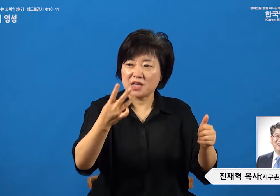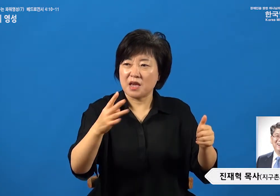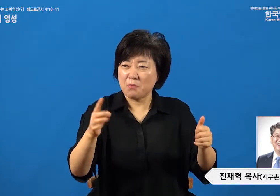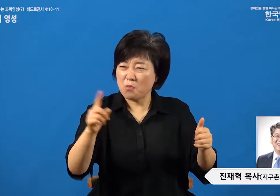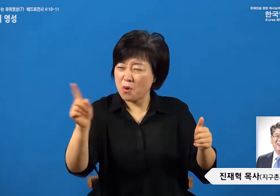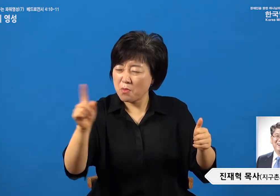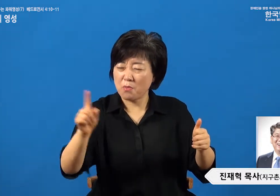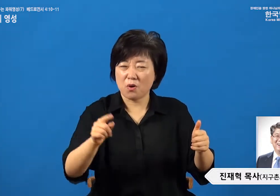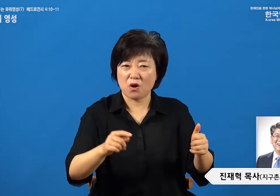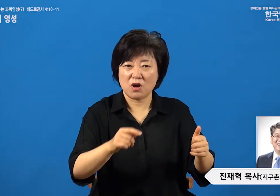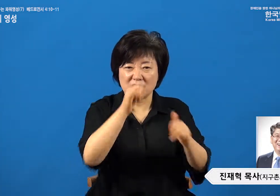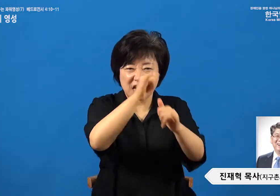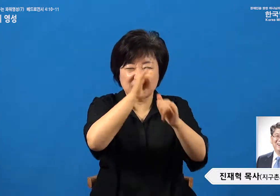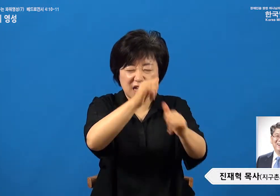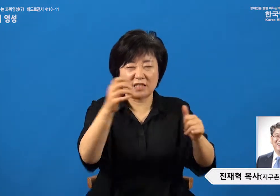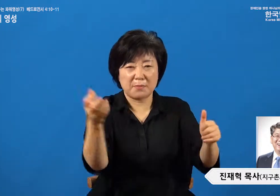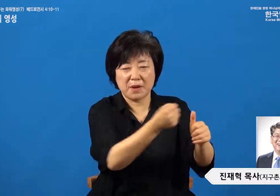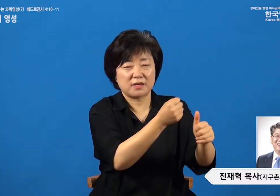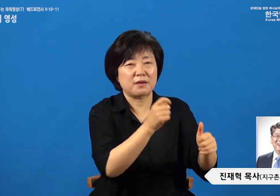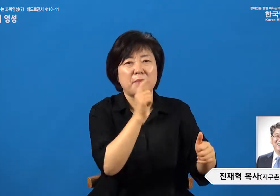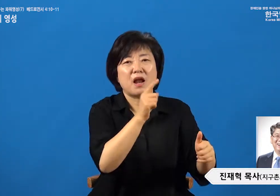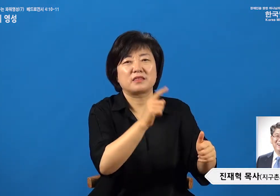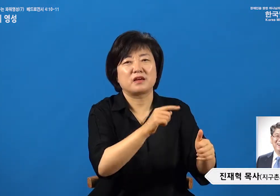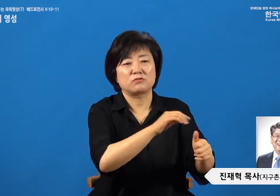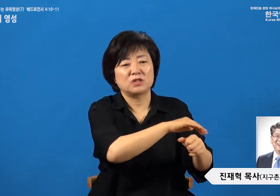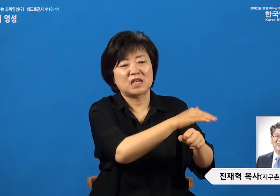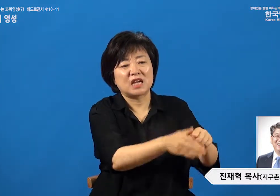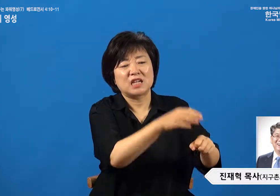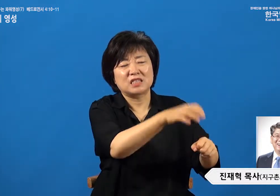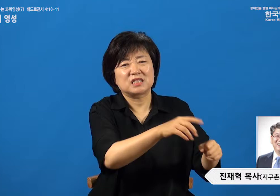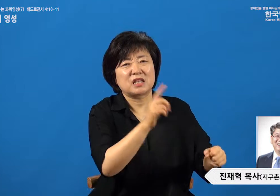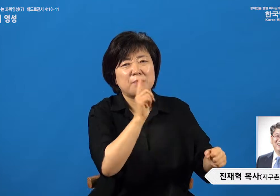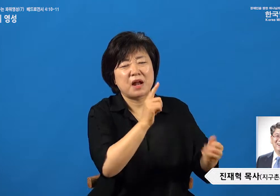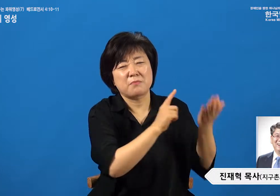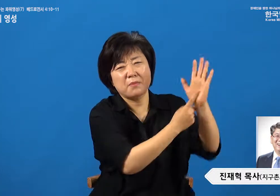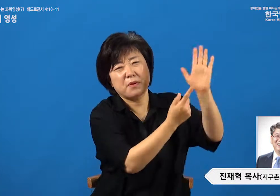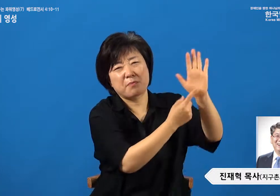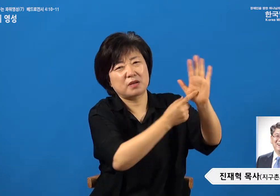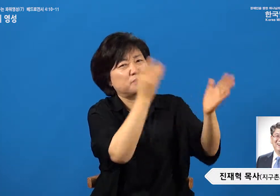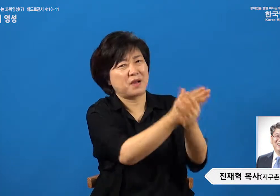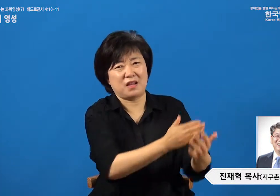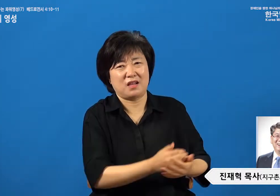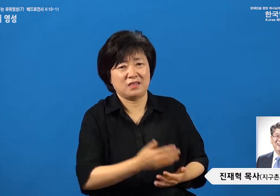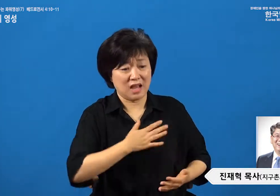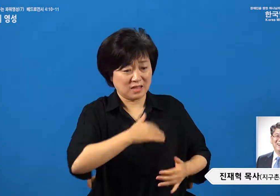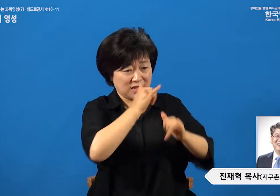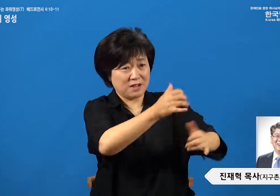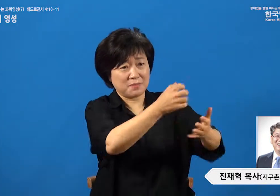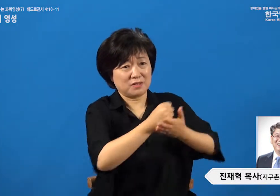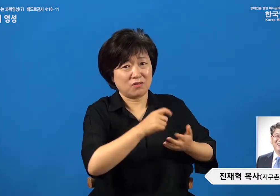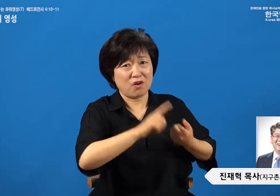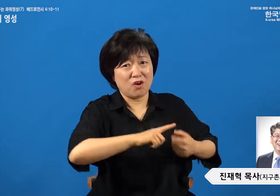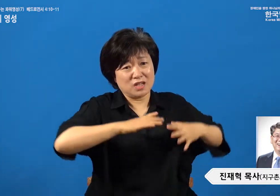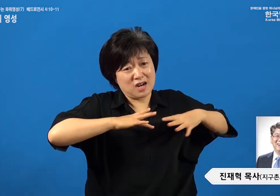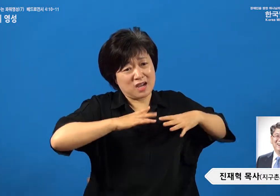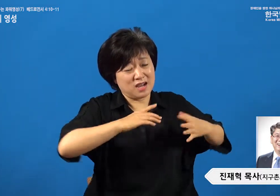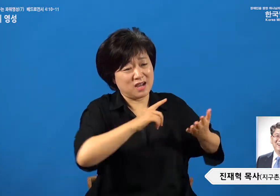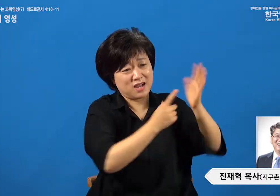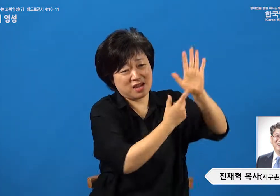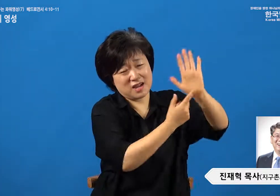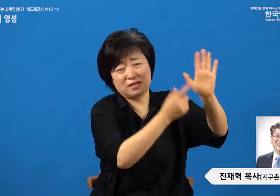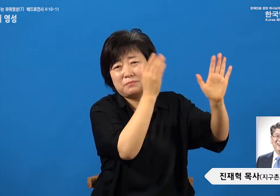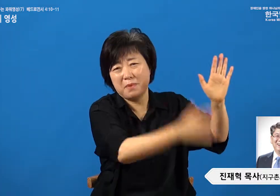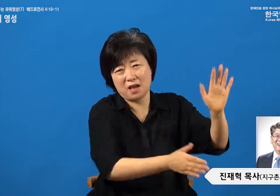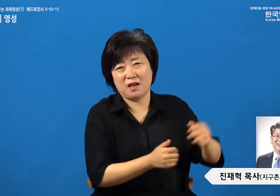가량의 표창과 상을 받았다는 것을 말하지 않게 해주십시오. 그것은 중요한 것이 아니기 때문입니다. 다만 다른 사람들을